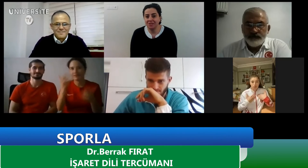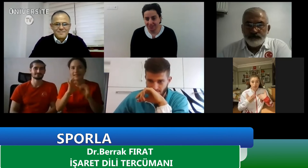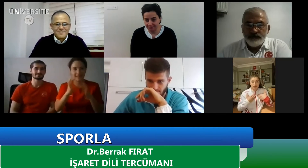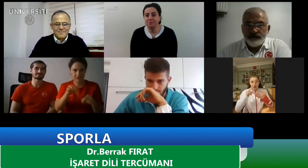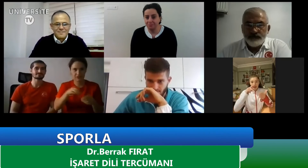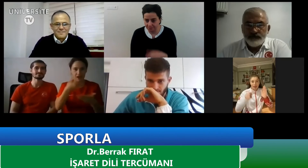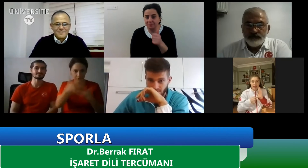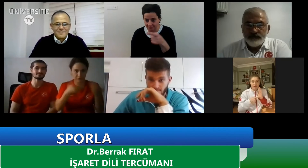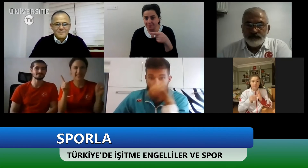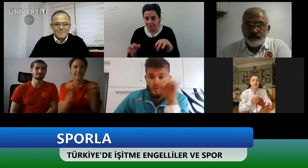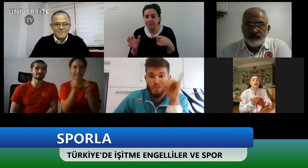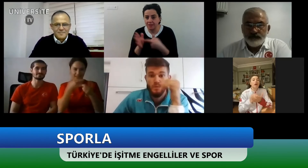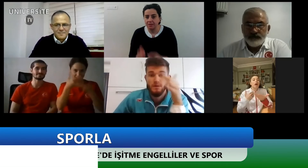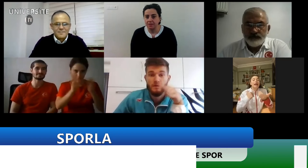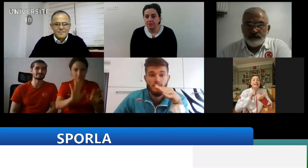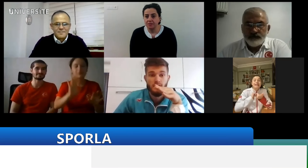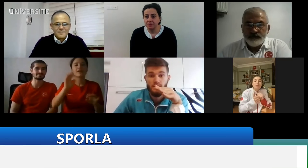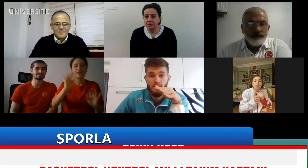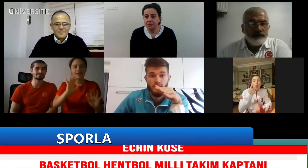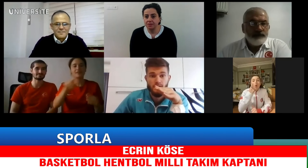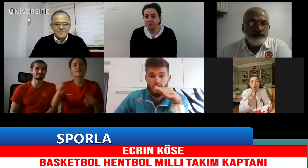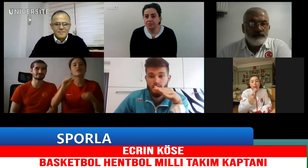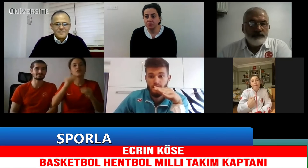Benim şimdi hedefim,